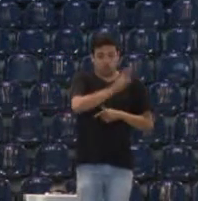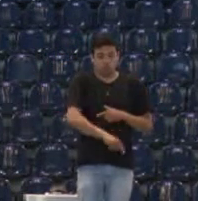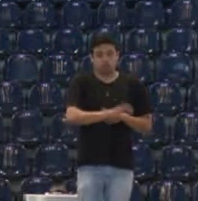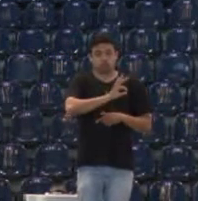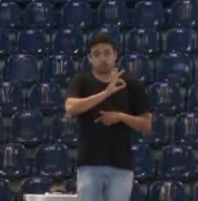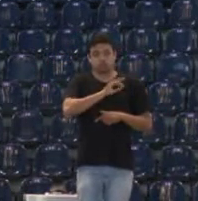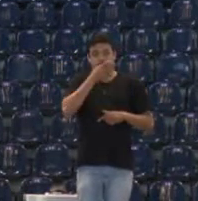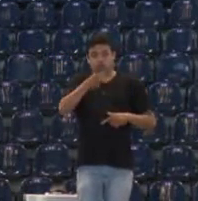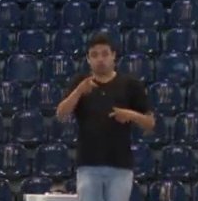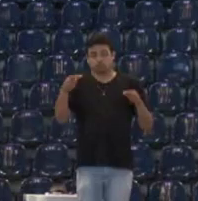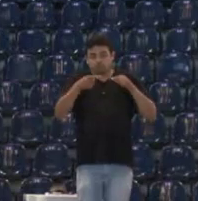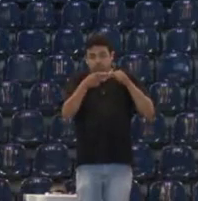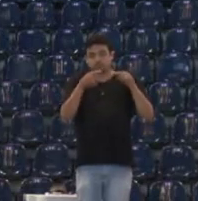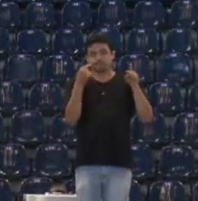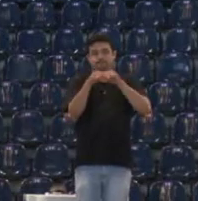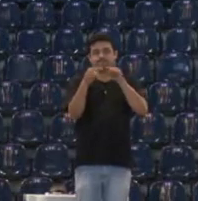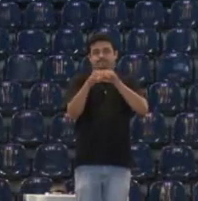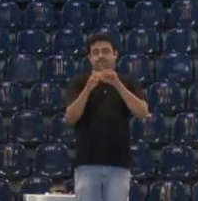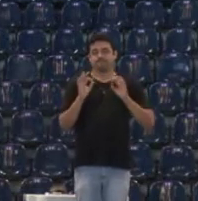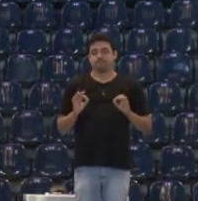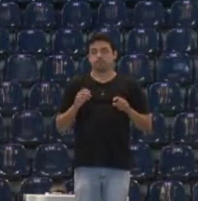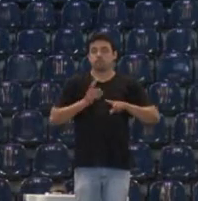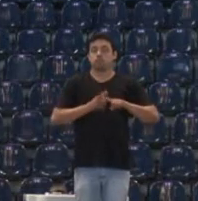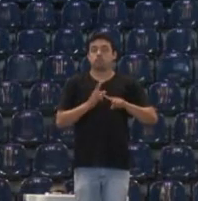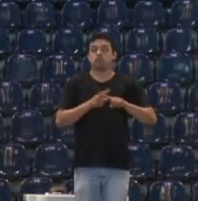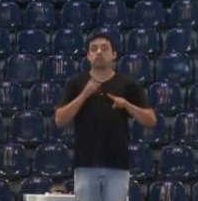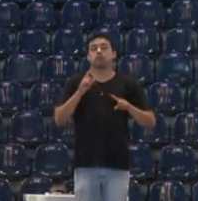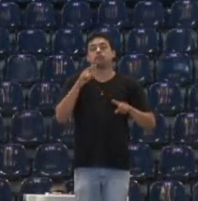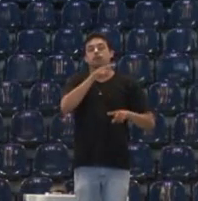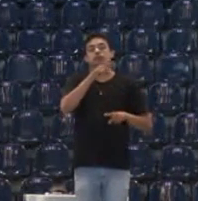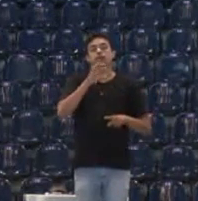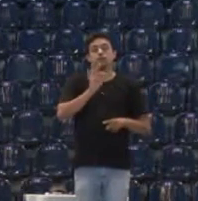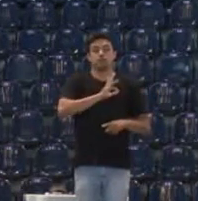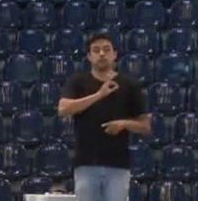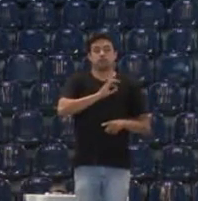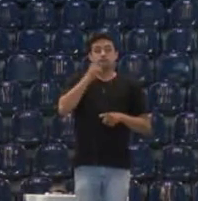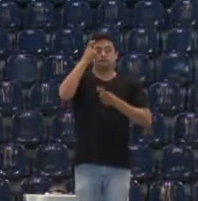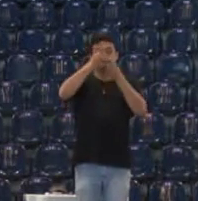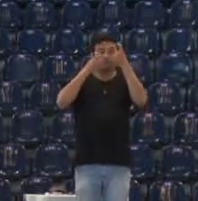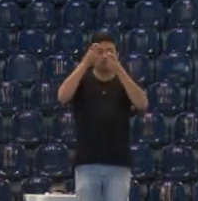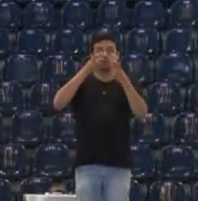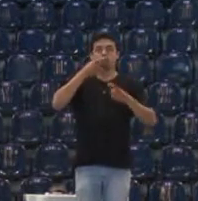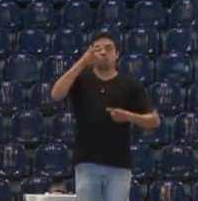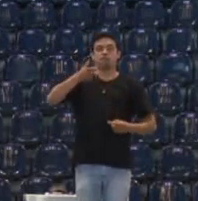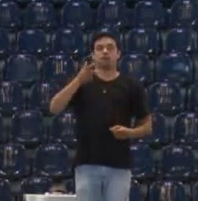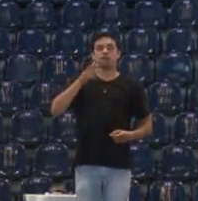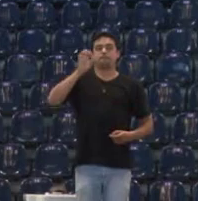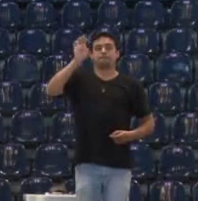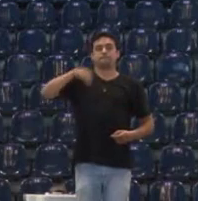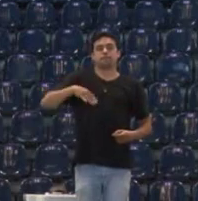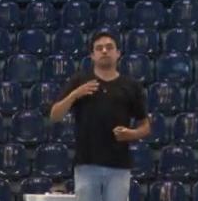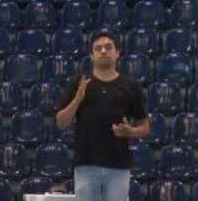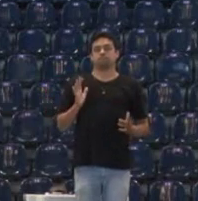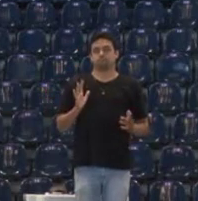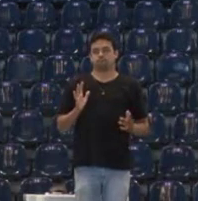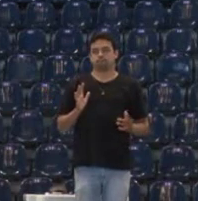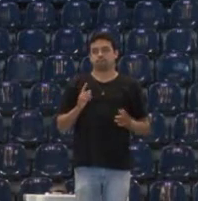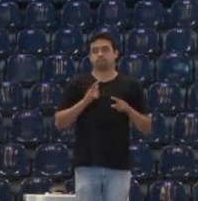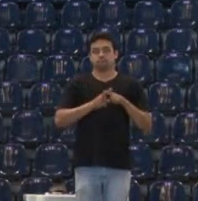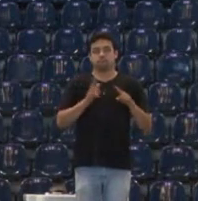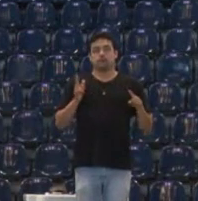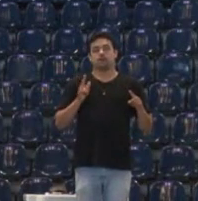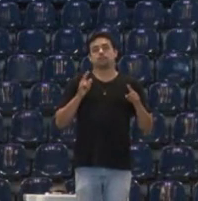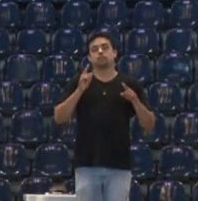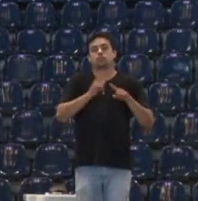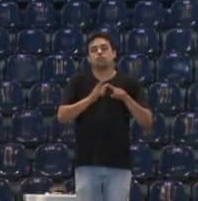adequada não porque o policial se preocupou em falar bonito mas não